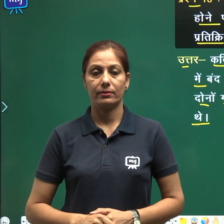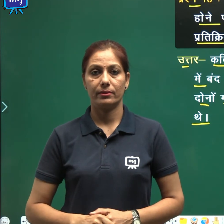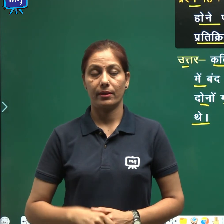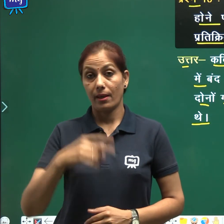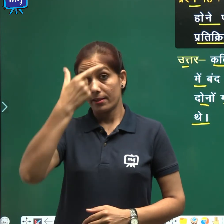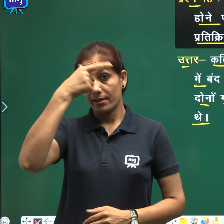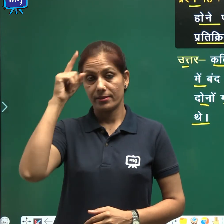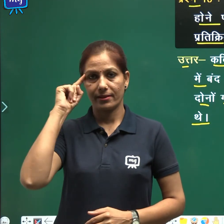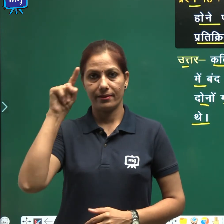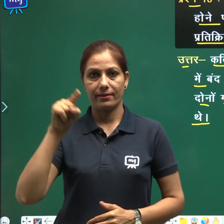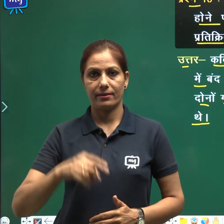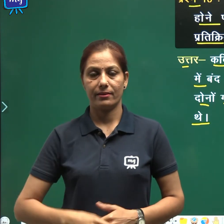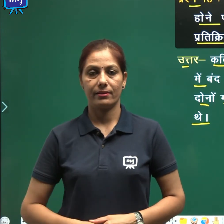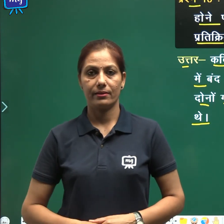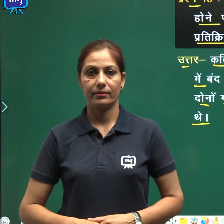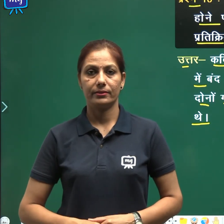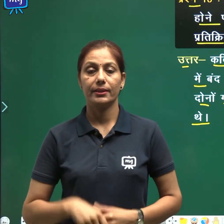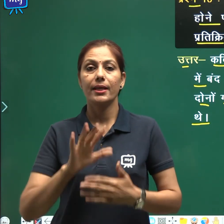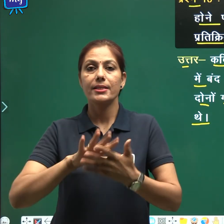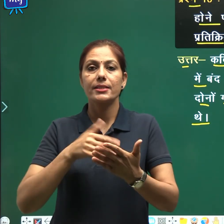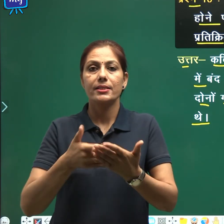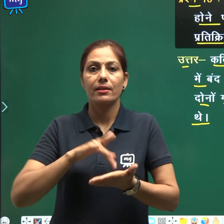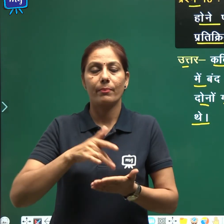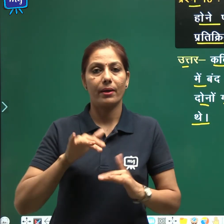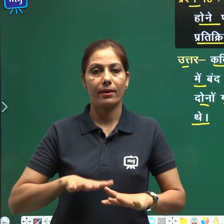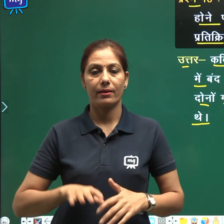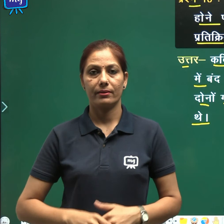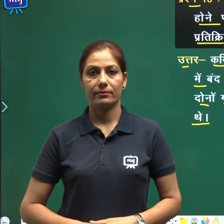देश के लिए जेल में है।